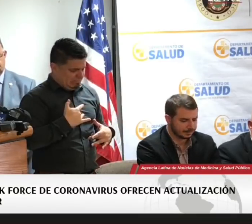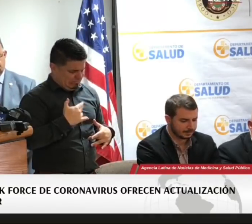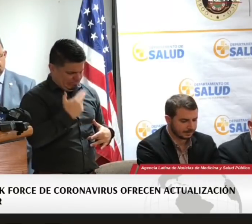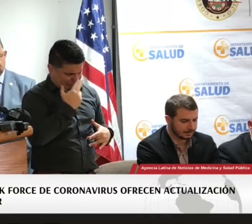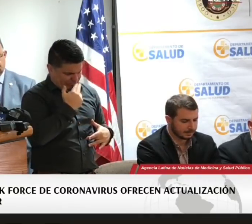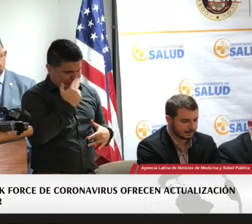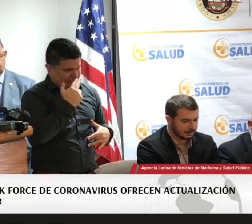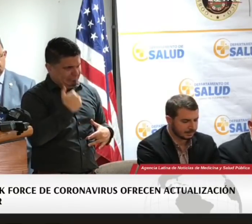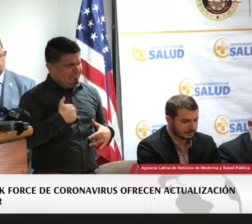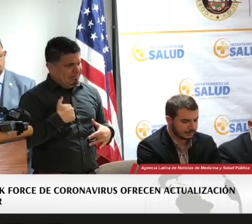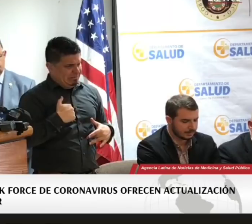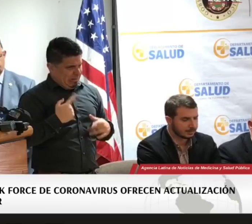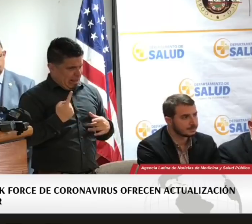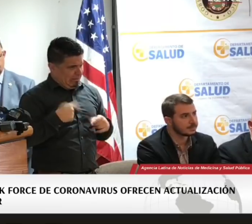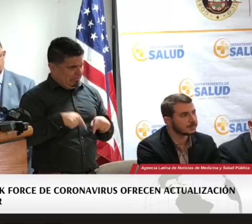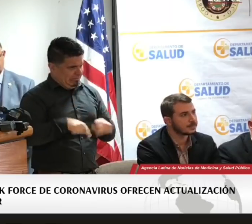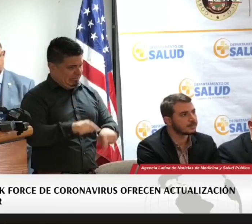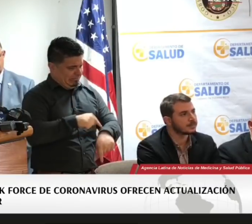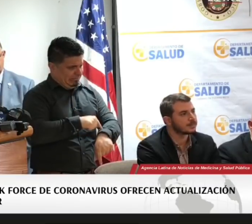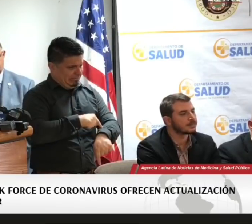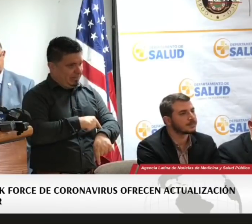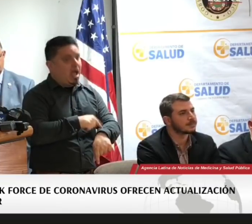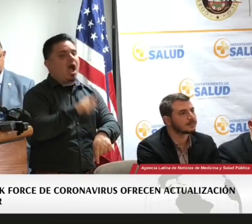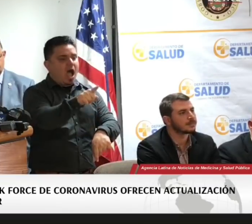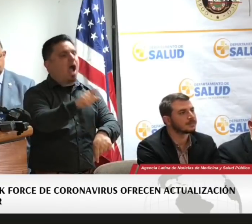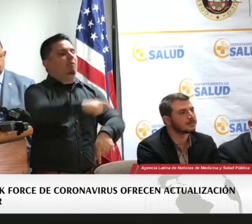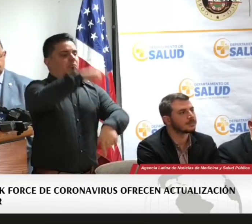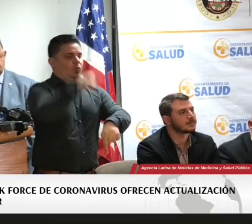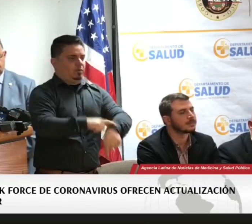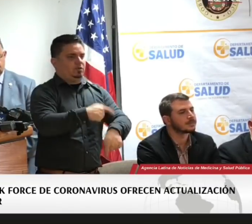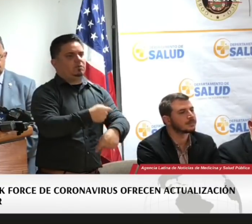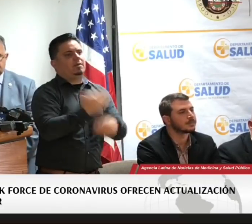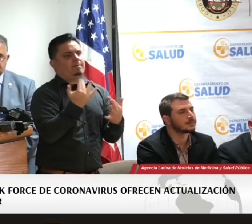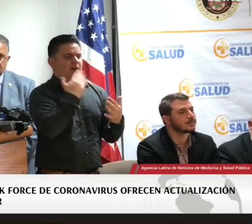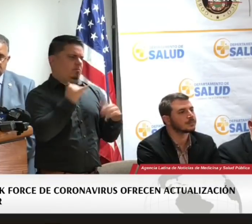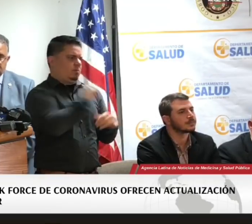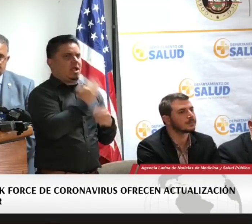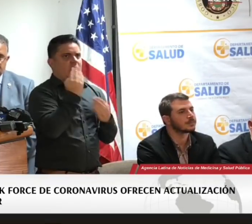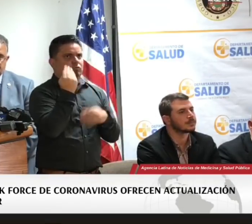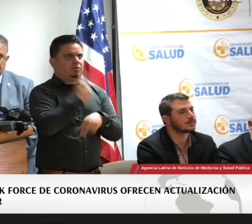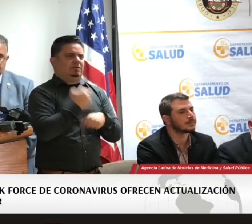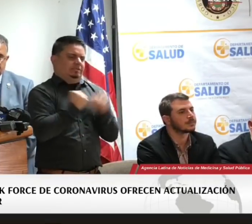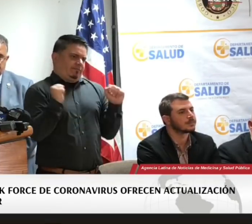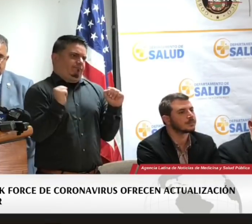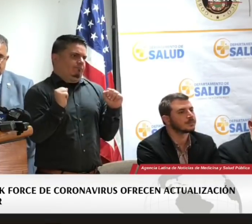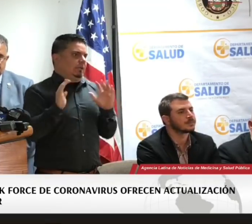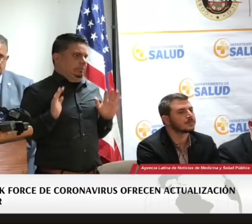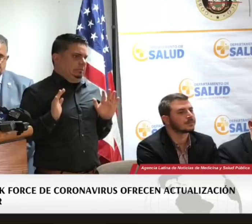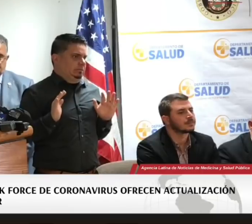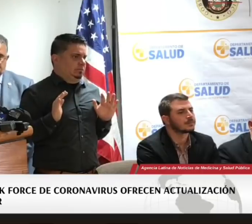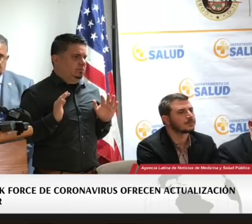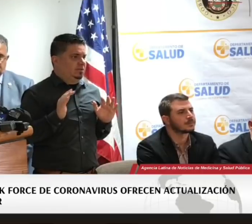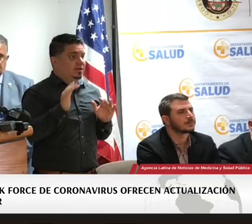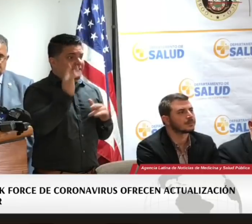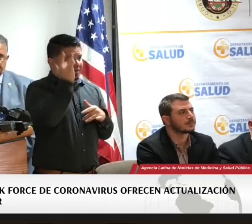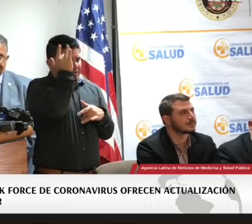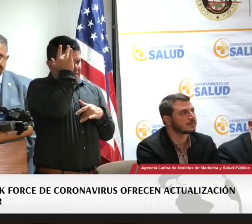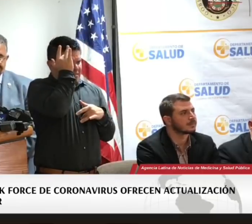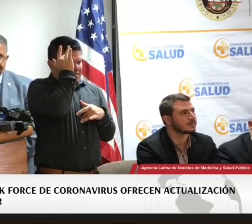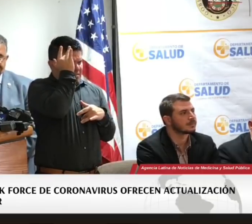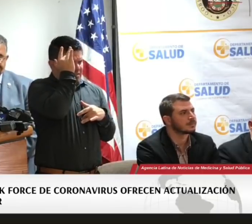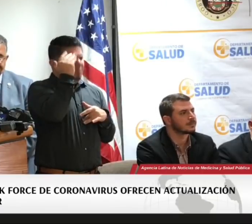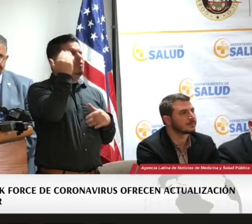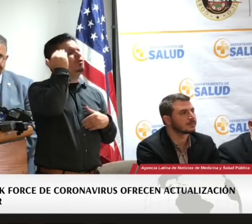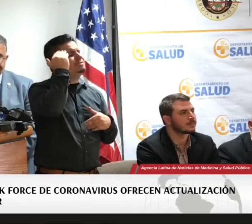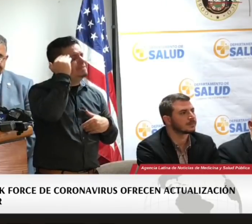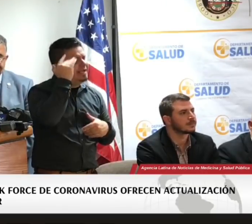durante ese tiempo de incubación de los 14 días, sí, al presentar los síntomas usualmente, como ustedes saben, el pico de la